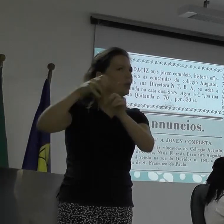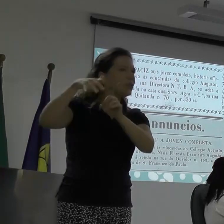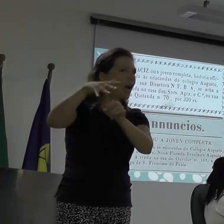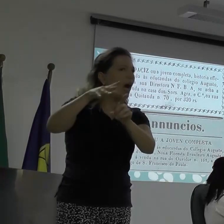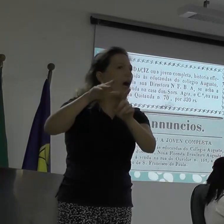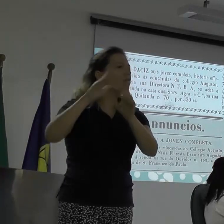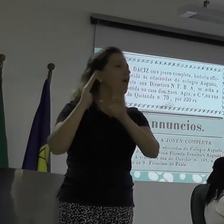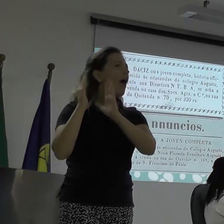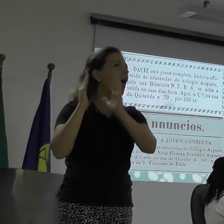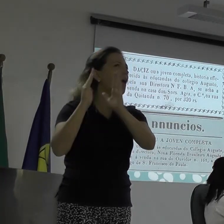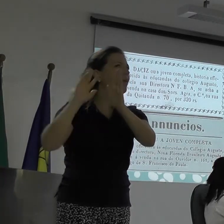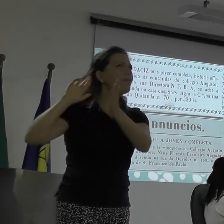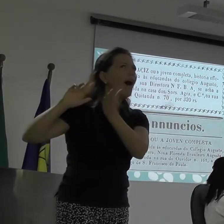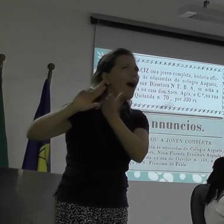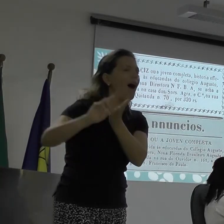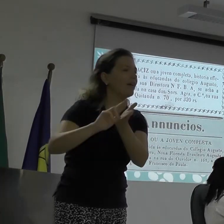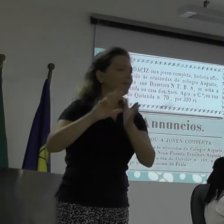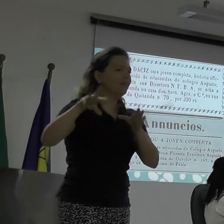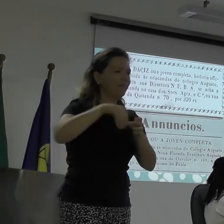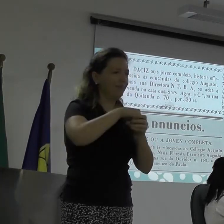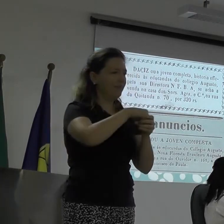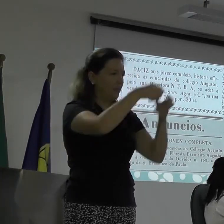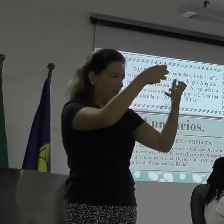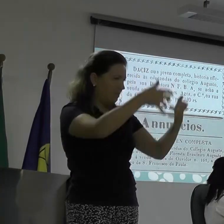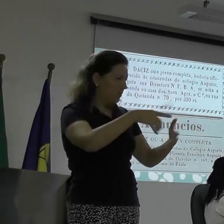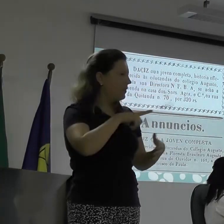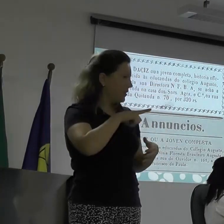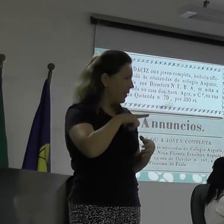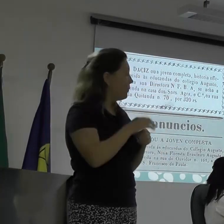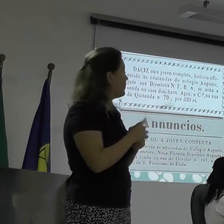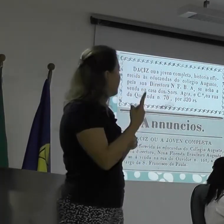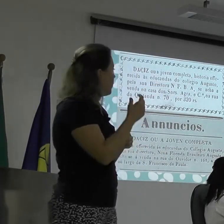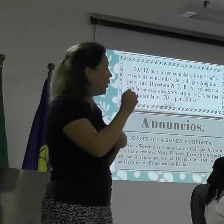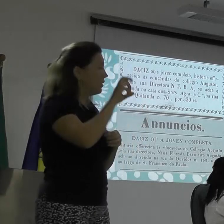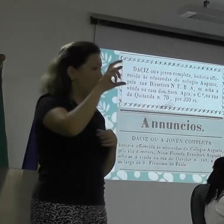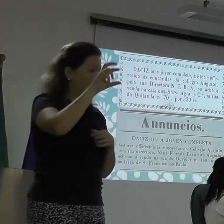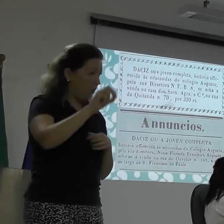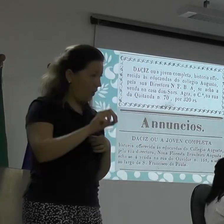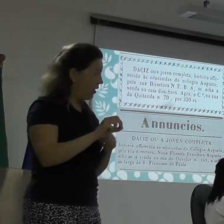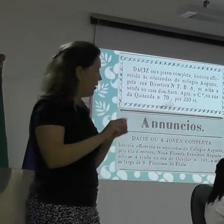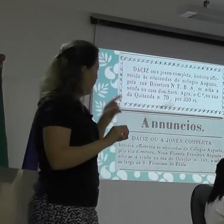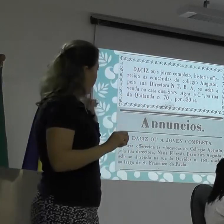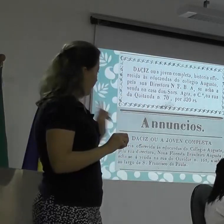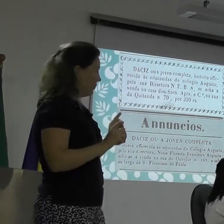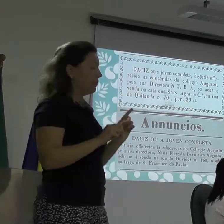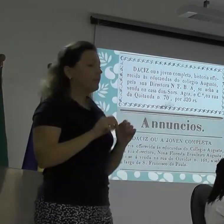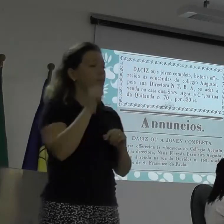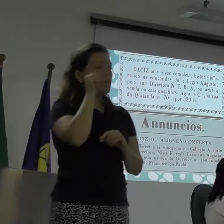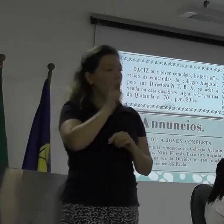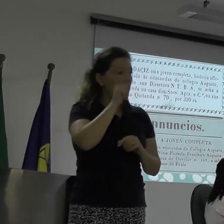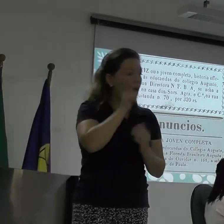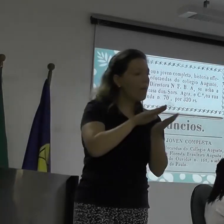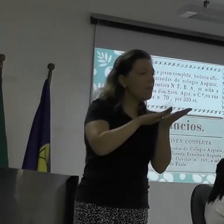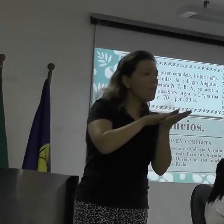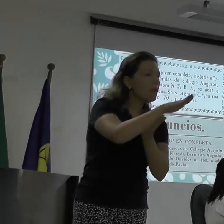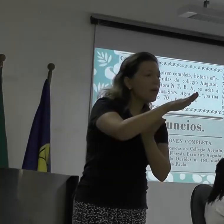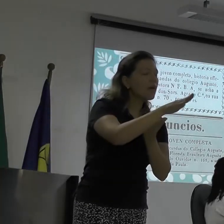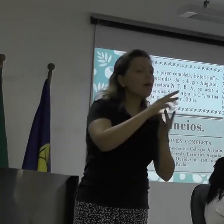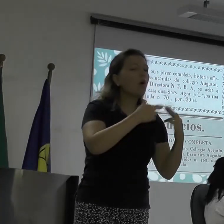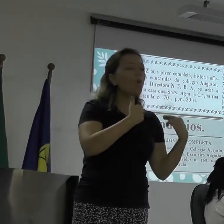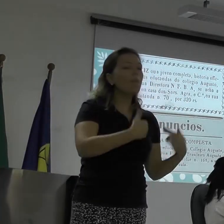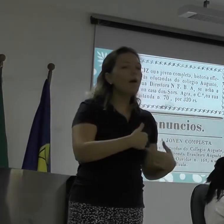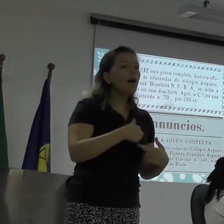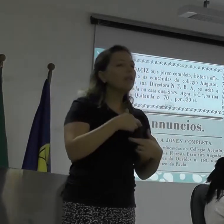épocas. No ano de 1850, Nízia Floresta Brasileira Augusta publicou o romance